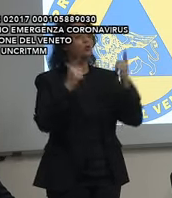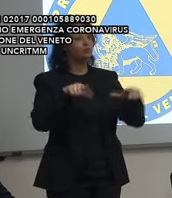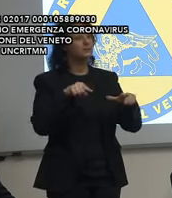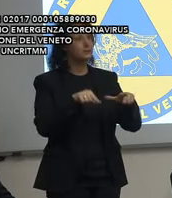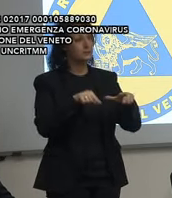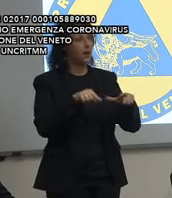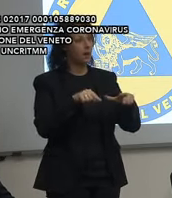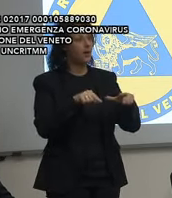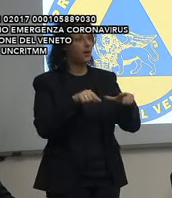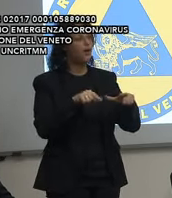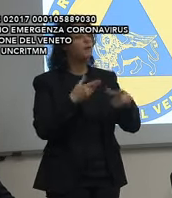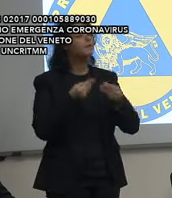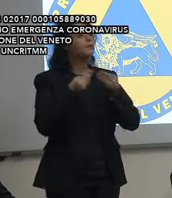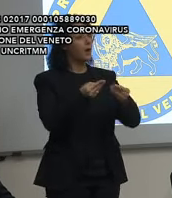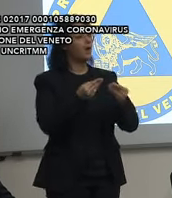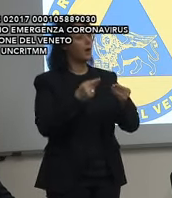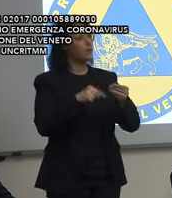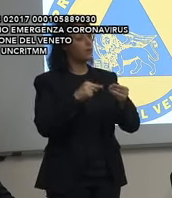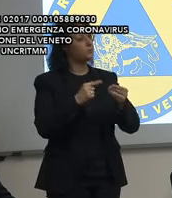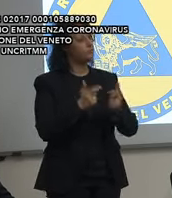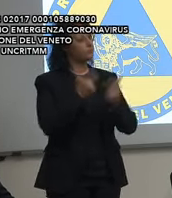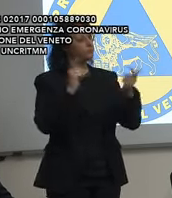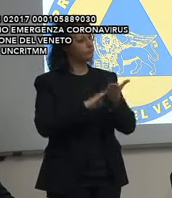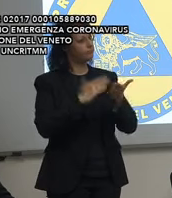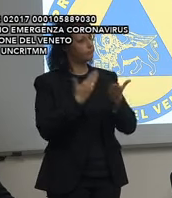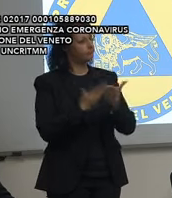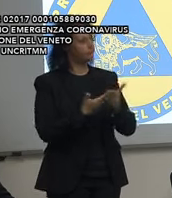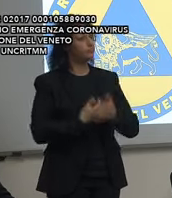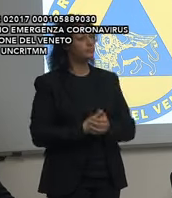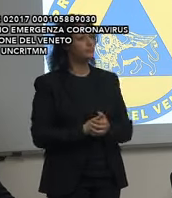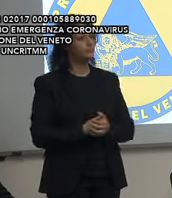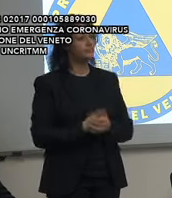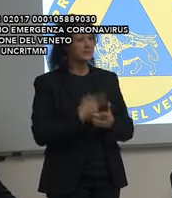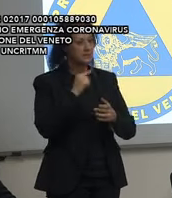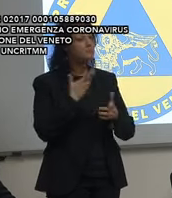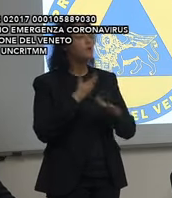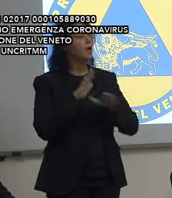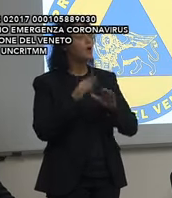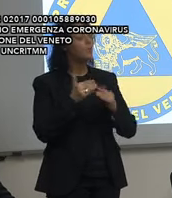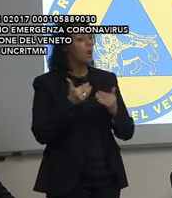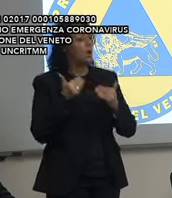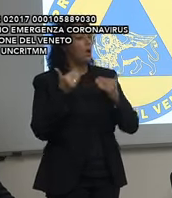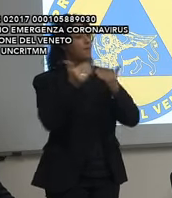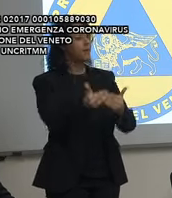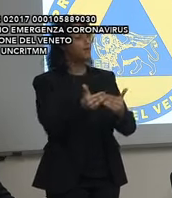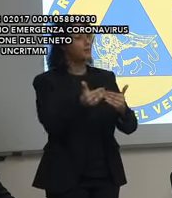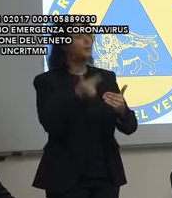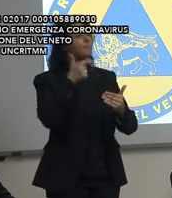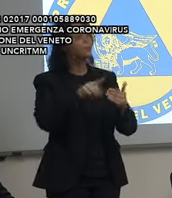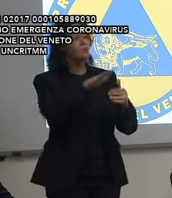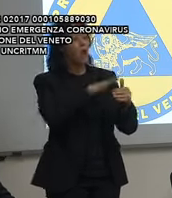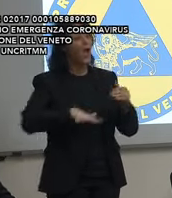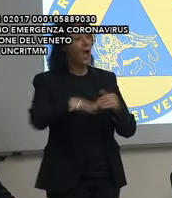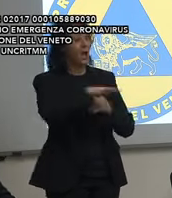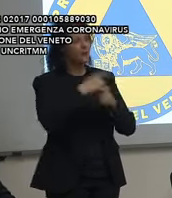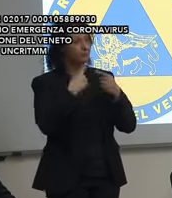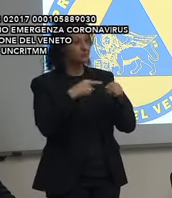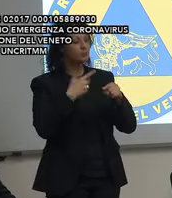era inimmaginabile. E non è un passo indietro, un grandissimo passo in avanti, perché su questa area